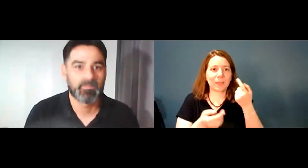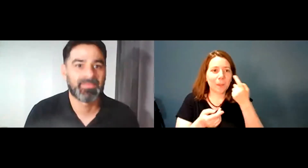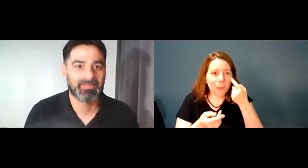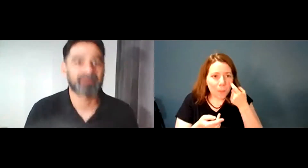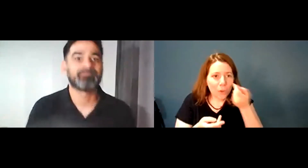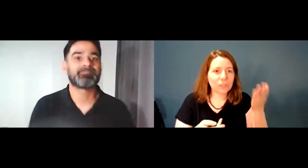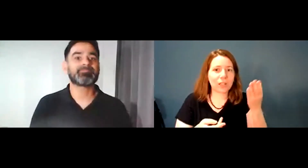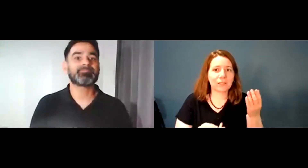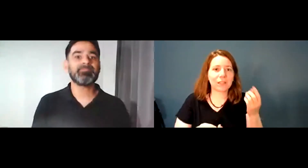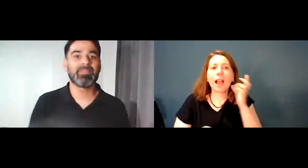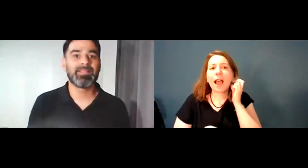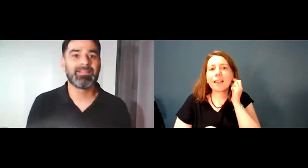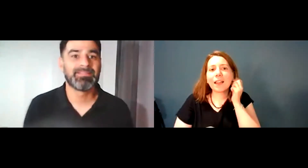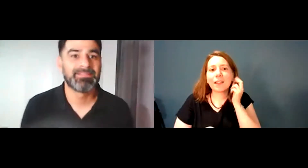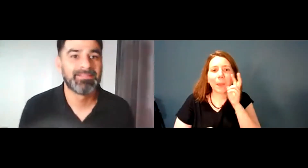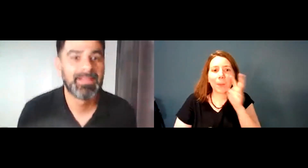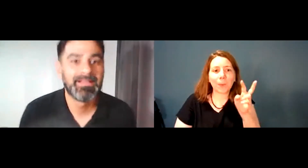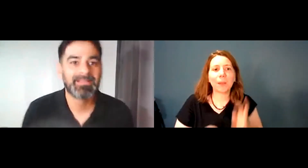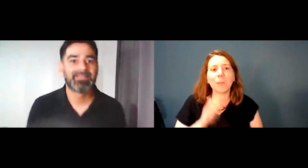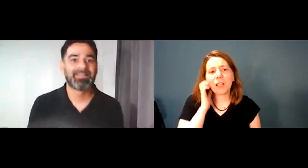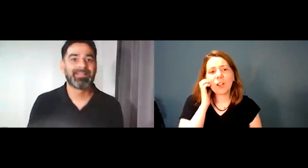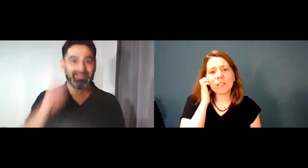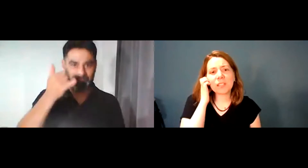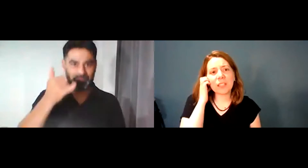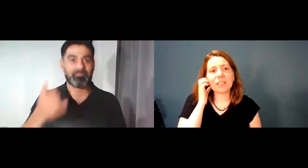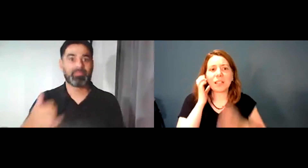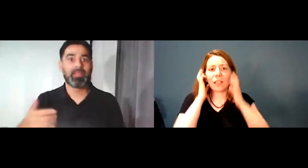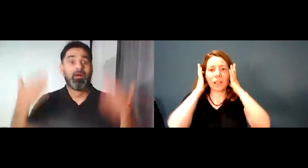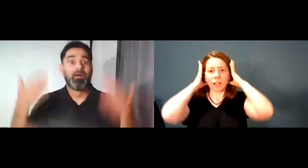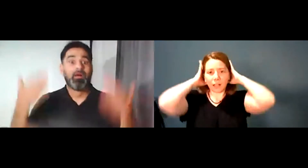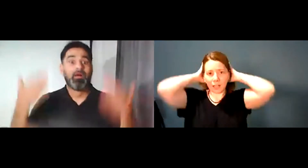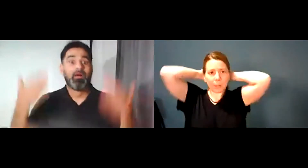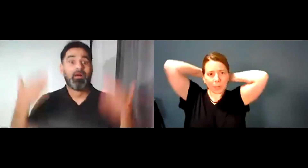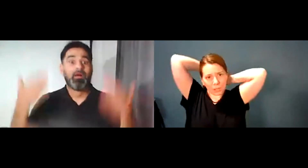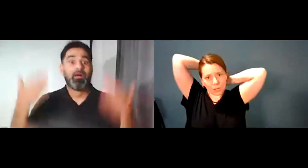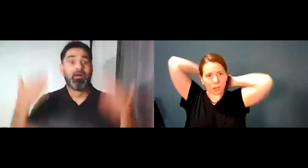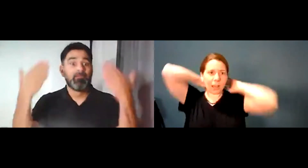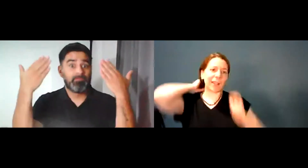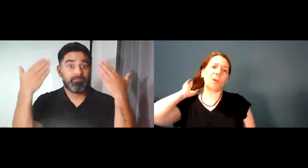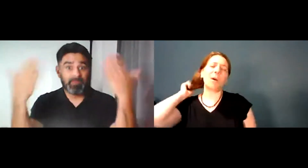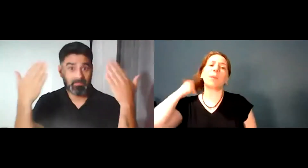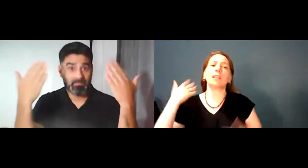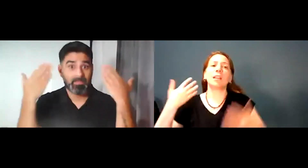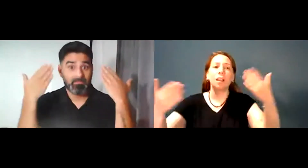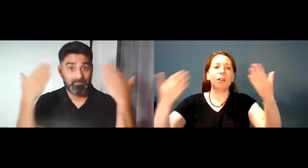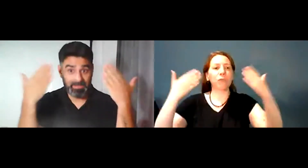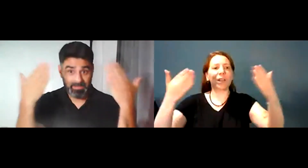Feliz 2022. Feliz Navidad. ¿Cómo se dice? Anaí pidió, ahí lo vamos a practicar.